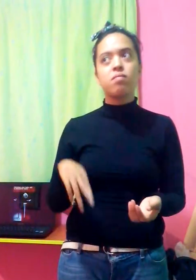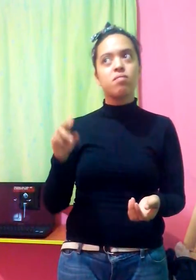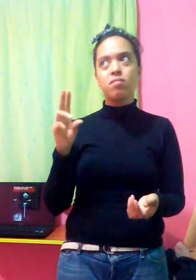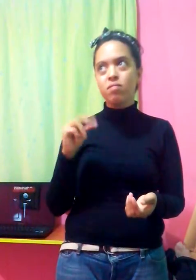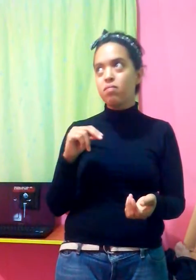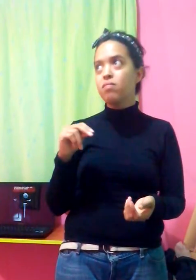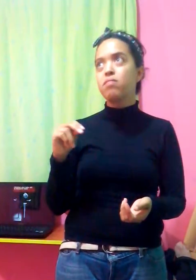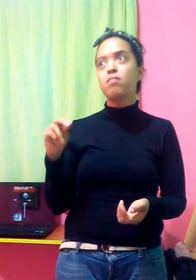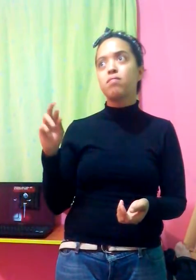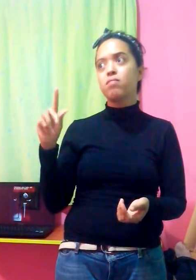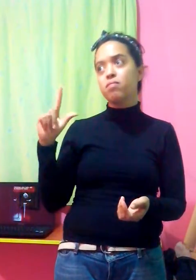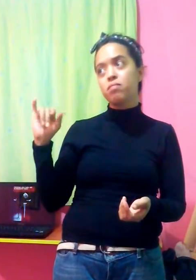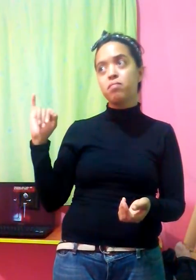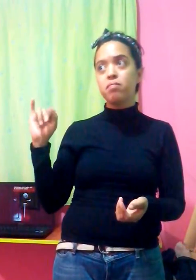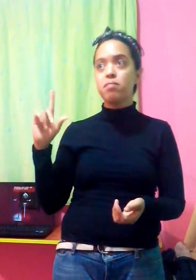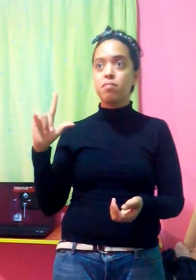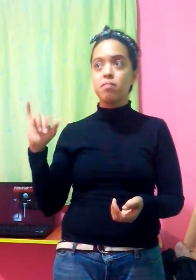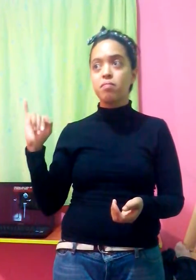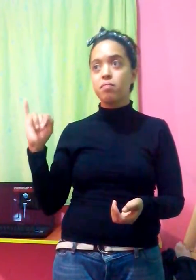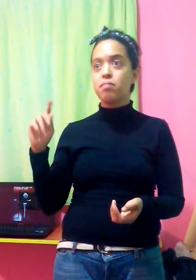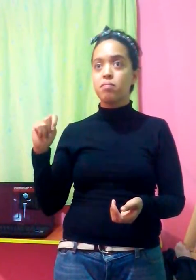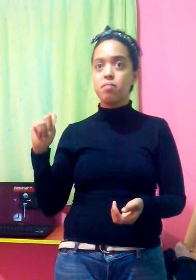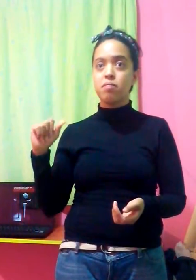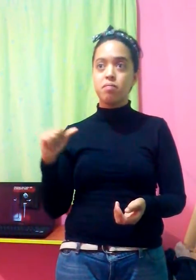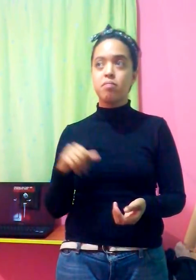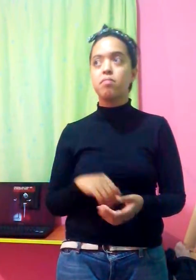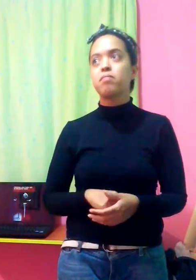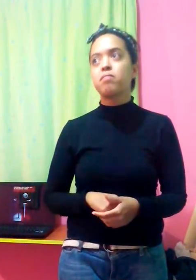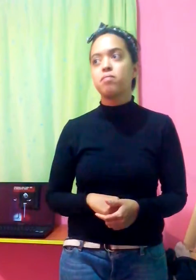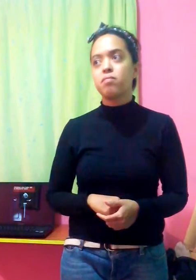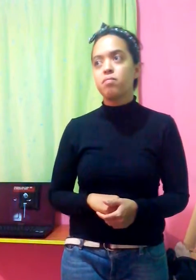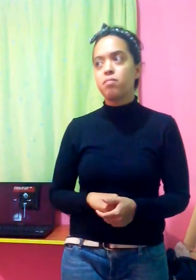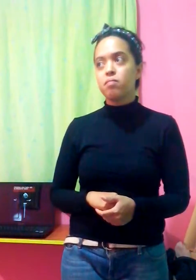pasada. Ese es un fiucha jaspeadito.